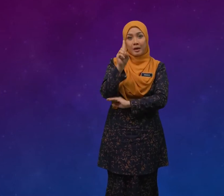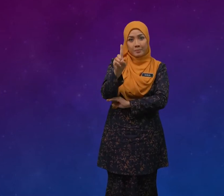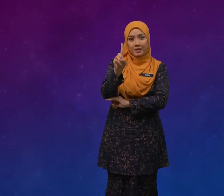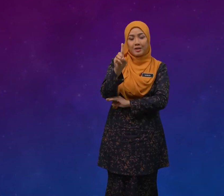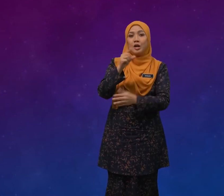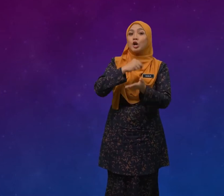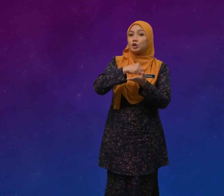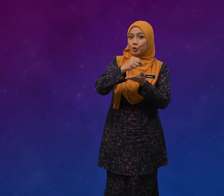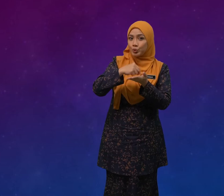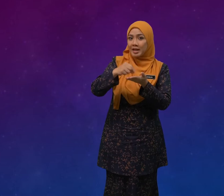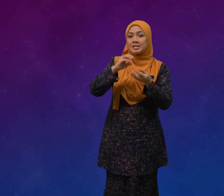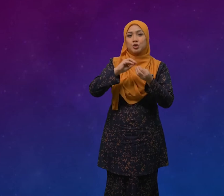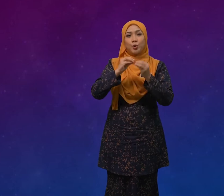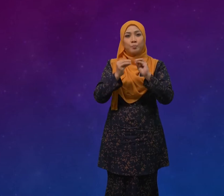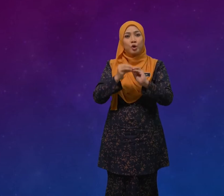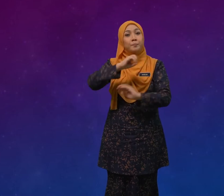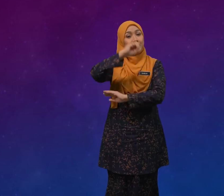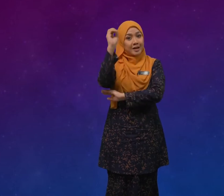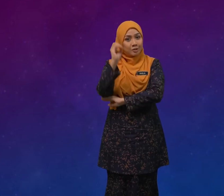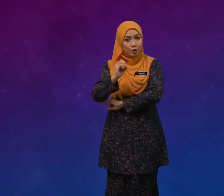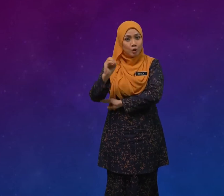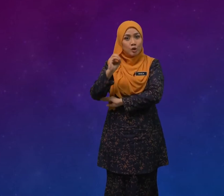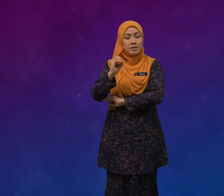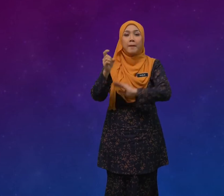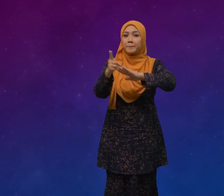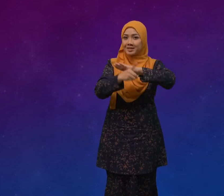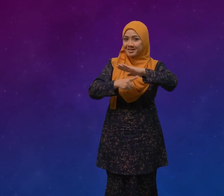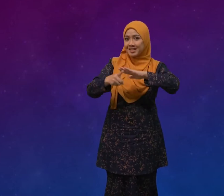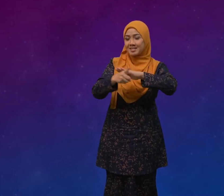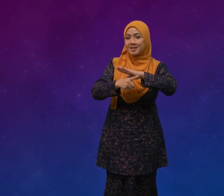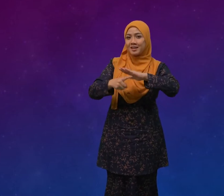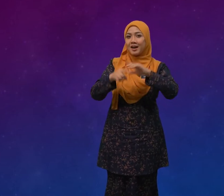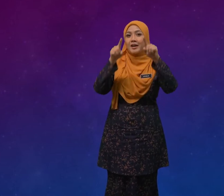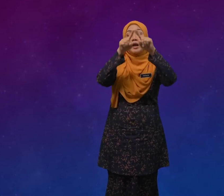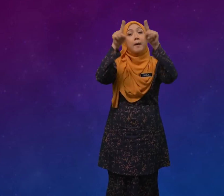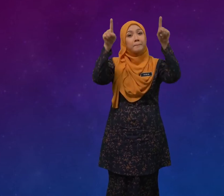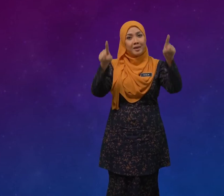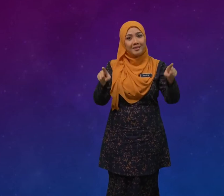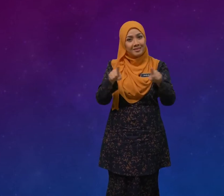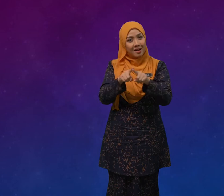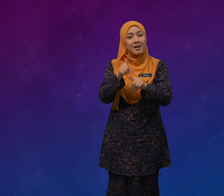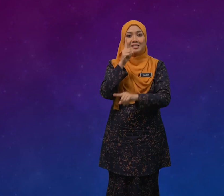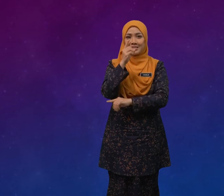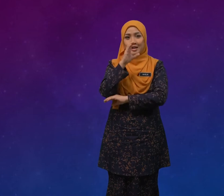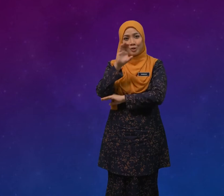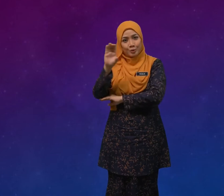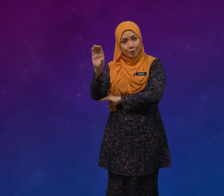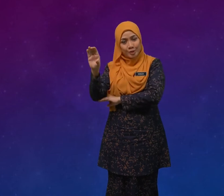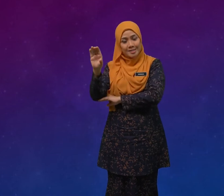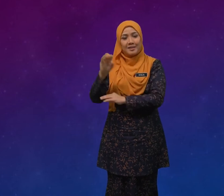pertama, tulis nombor peratus berdasarkan petak 100.